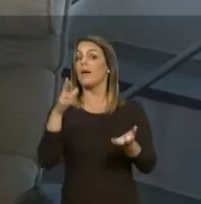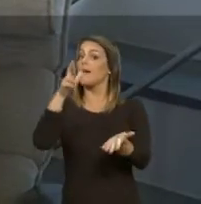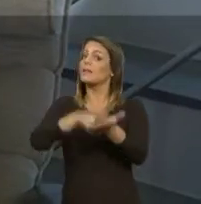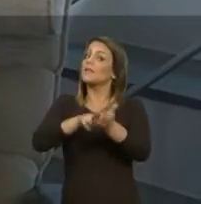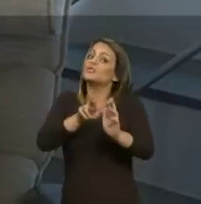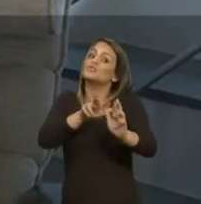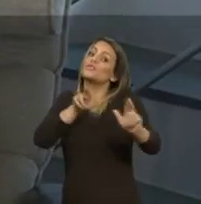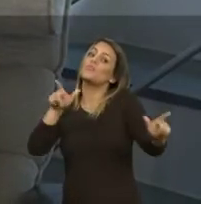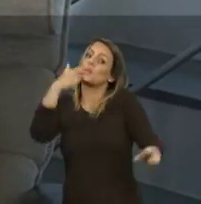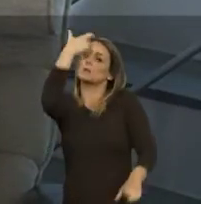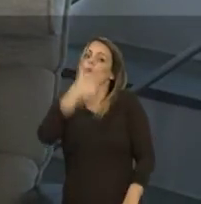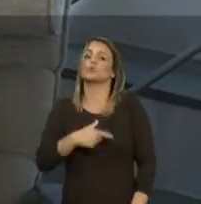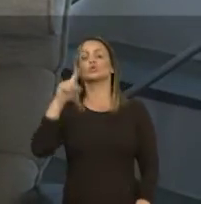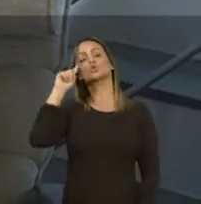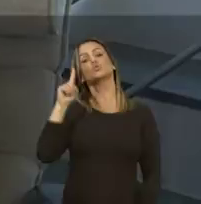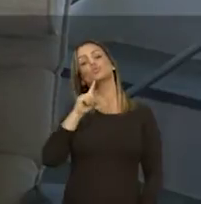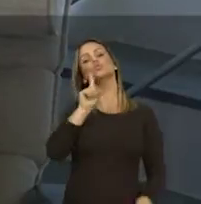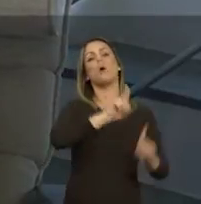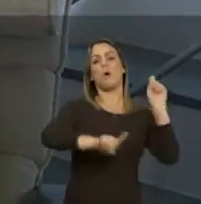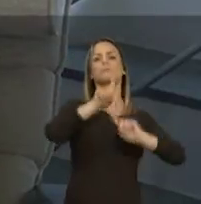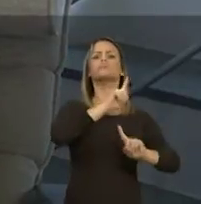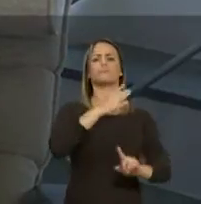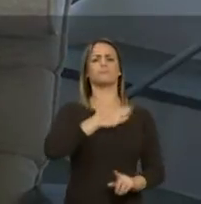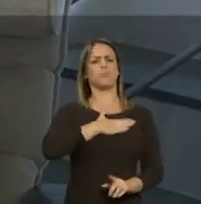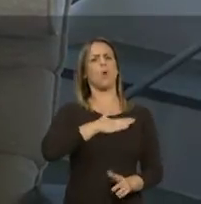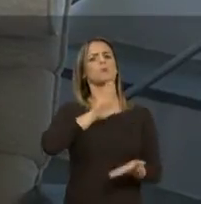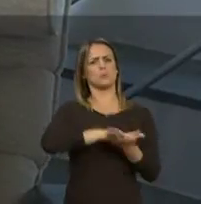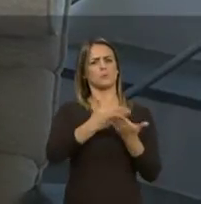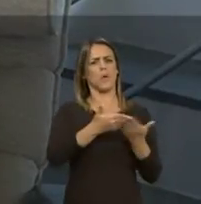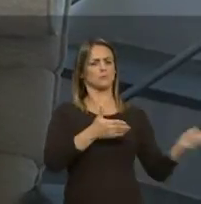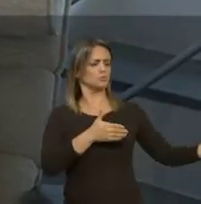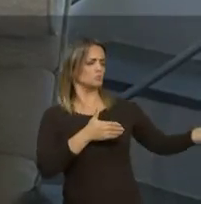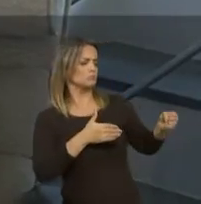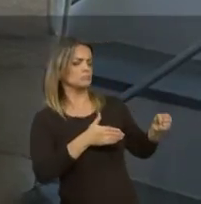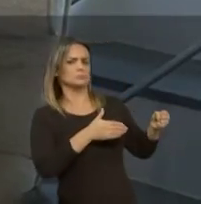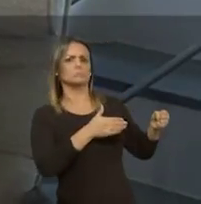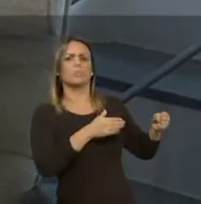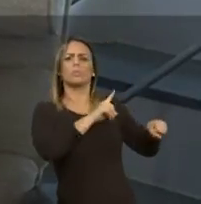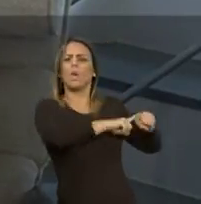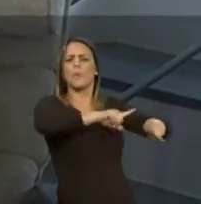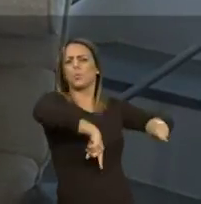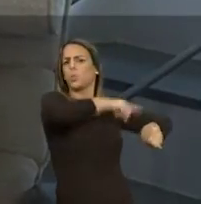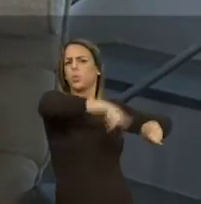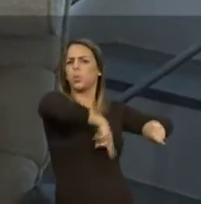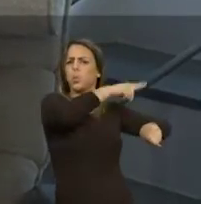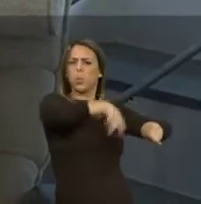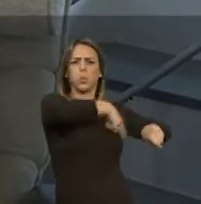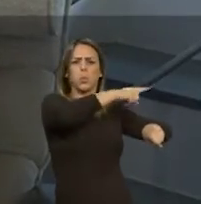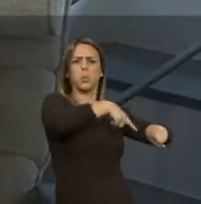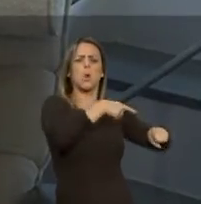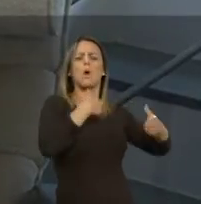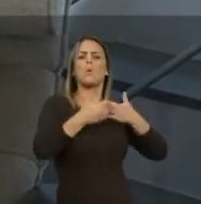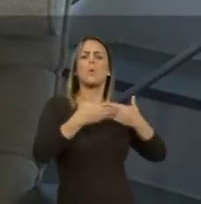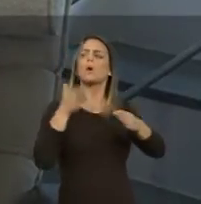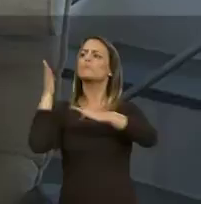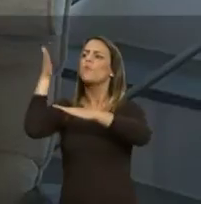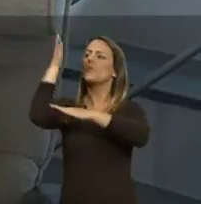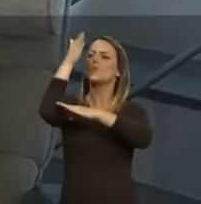para cada pessoa surda. Uns precisam do intérprete por muito tempo, exigem para qualquer